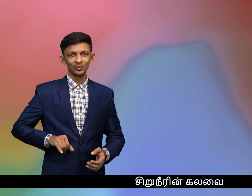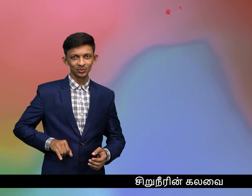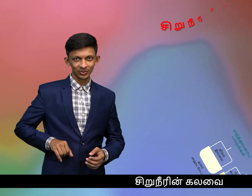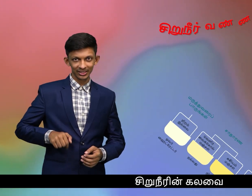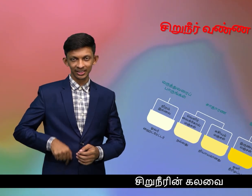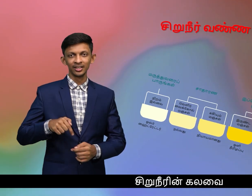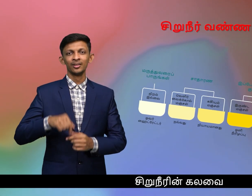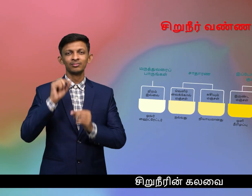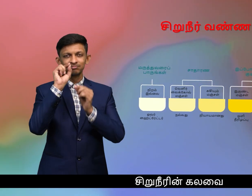சிறுநீரின் கலவை.